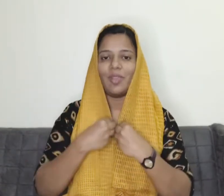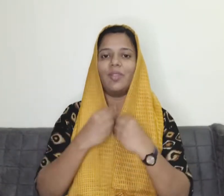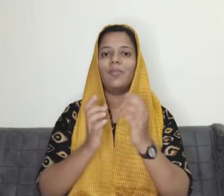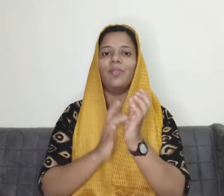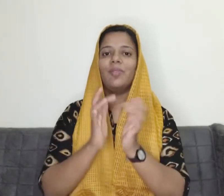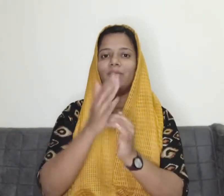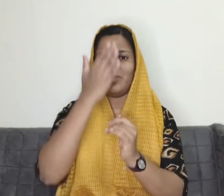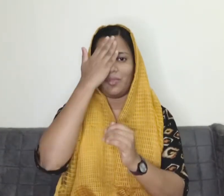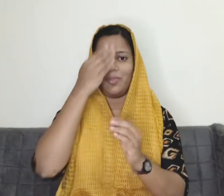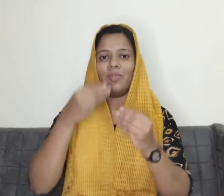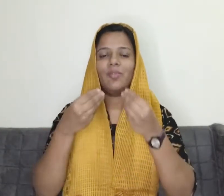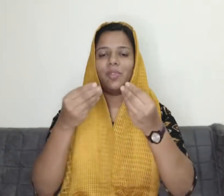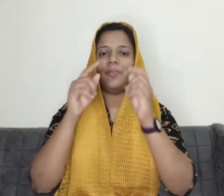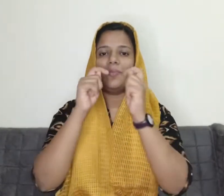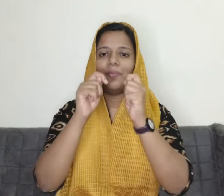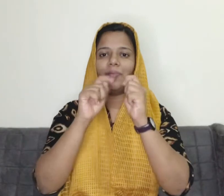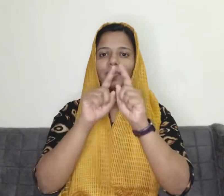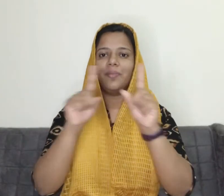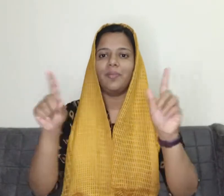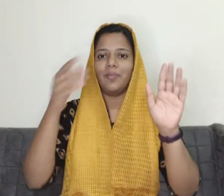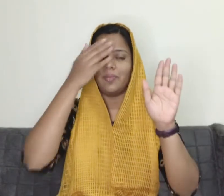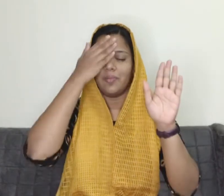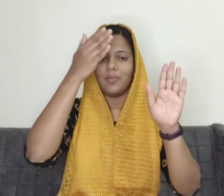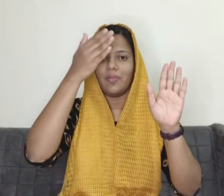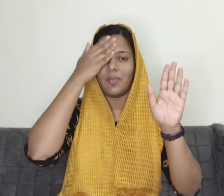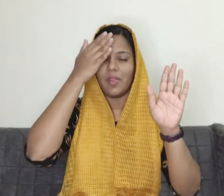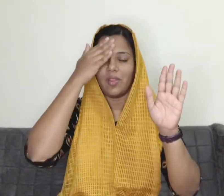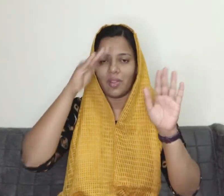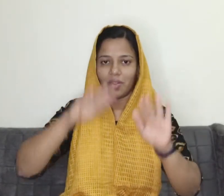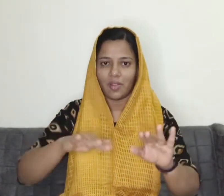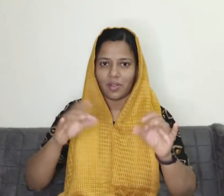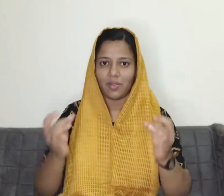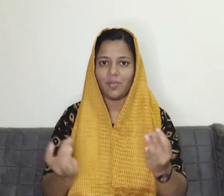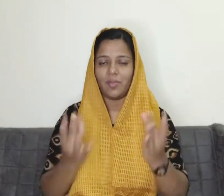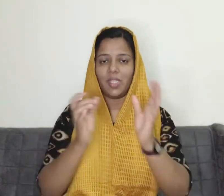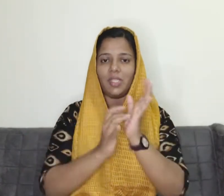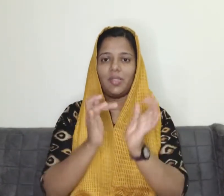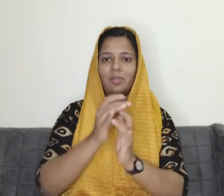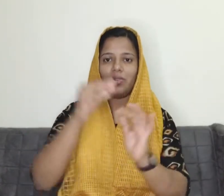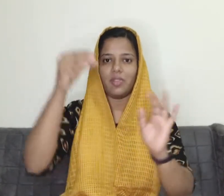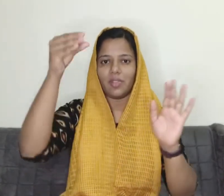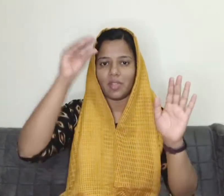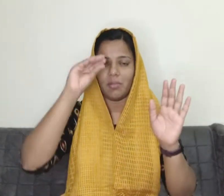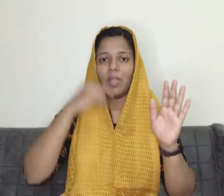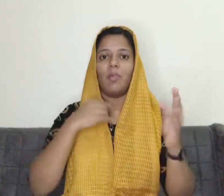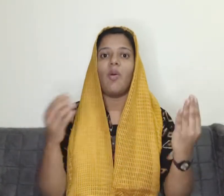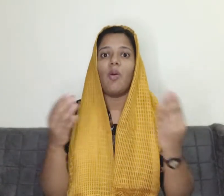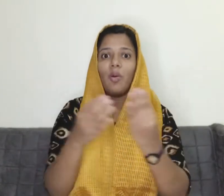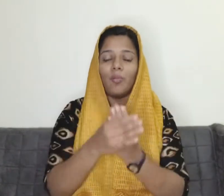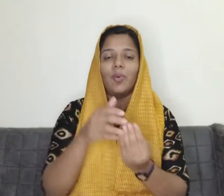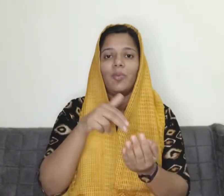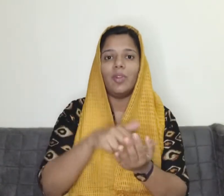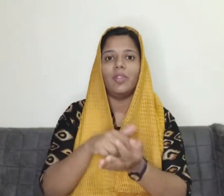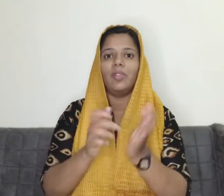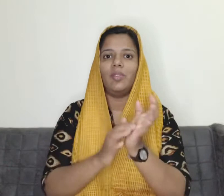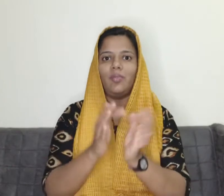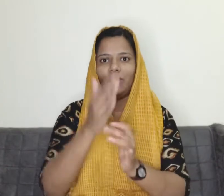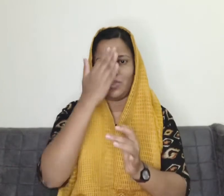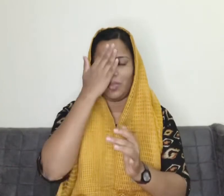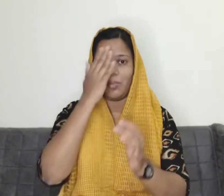ഹല്ലേലൂയ, ഹല്ലേലൂയ. സ്തോത്രം, സ്തോത്രം, സ്തോത്രം, സ്തോത്രം. ഈ പകൽക്കാലവും കർത്താവിൻ്റെ കൃപ നമ്മുടെ മേലുള്ളതിനായിട്ട് നമുക്ക് സ്തോത്രം ചെയ്യാം. അങ്ങയുടെ